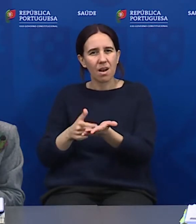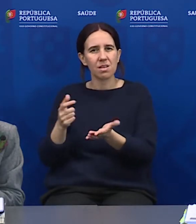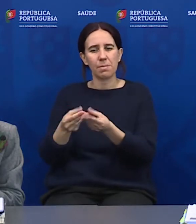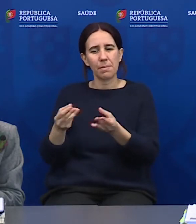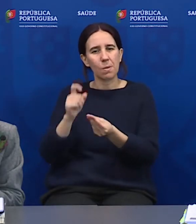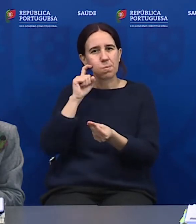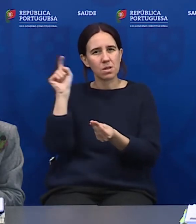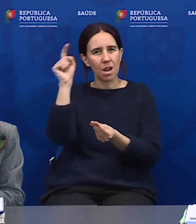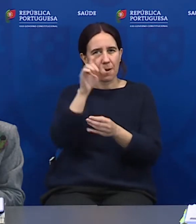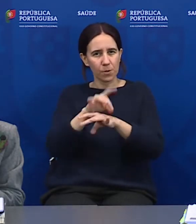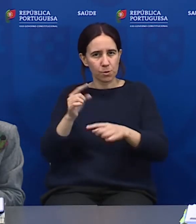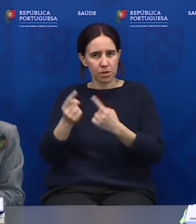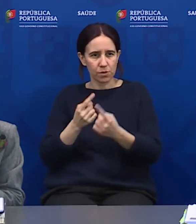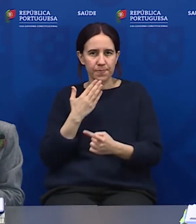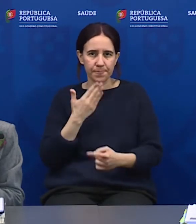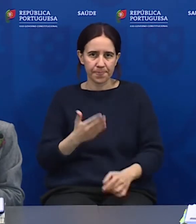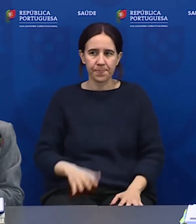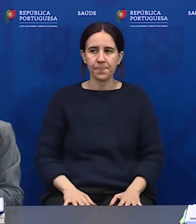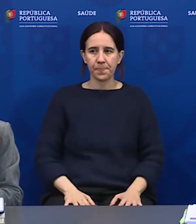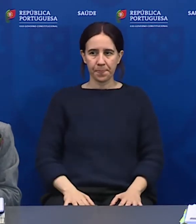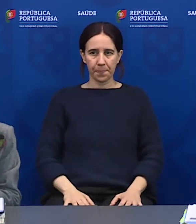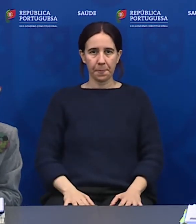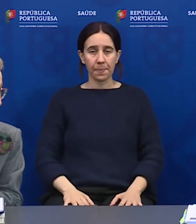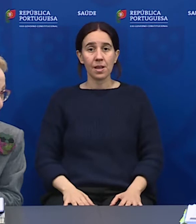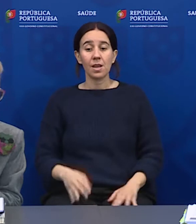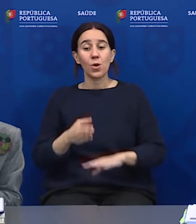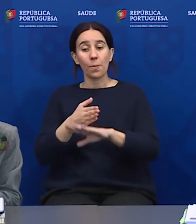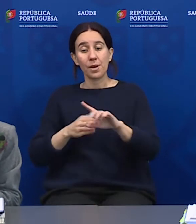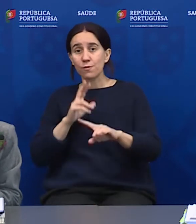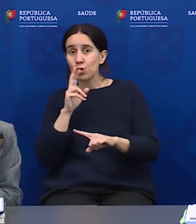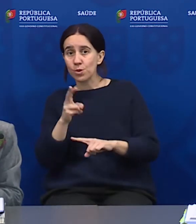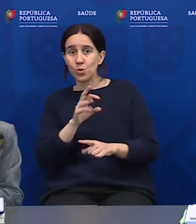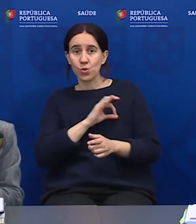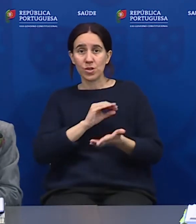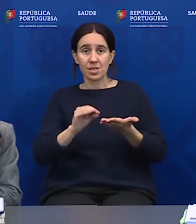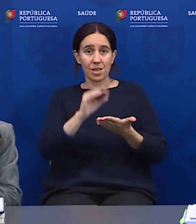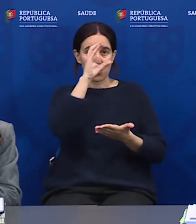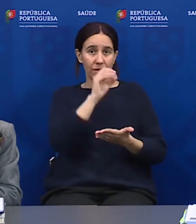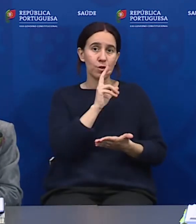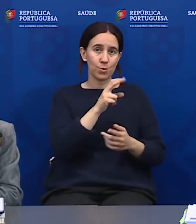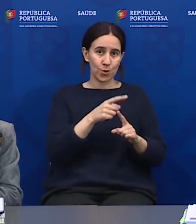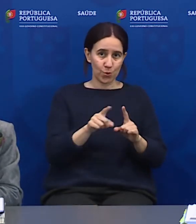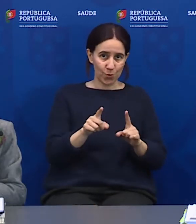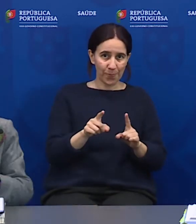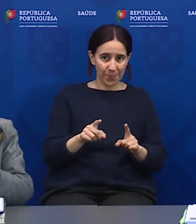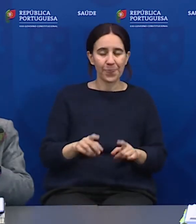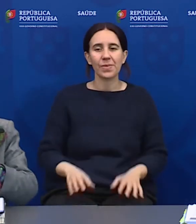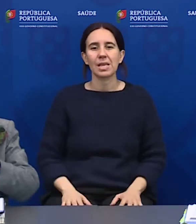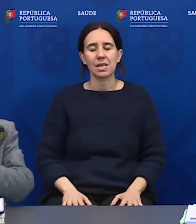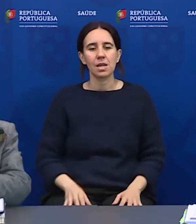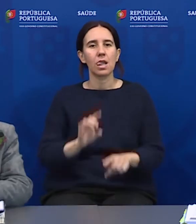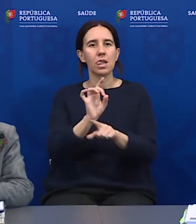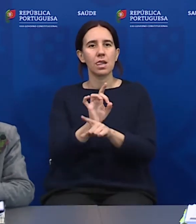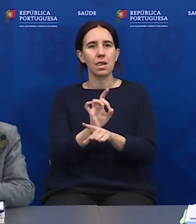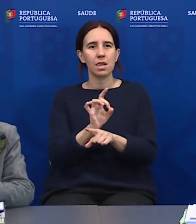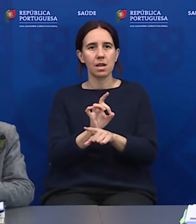materiais de proteção em alguns hospitais. Obrigada. Eu vou responder a uma parte, o Sr. Secretário de Estado responderá a outra. Concretamente, em